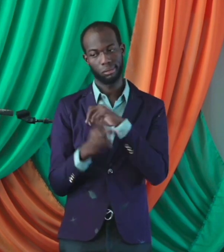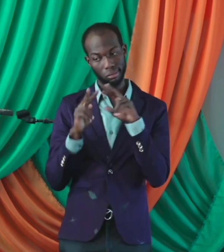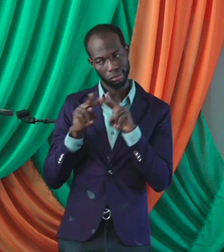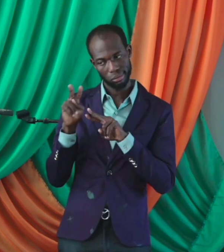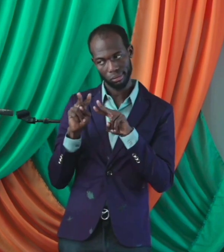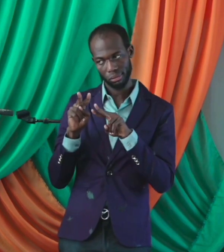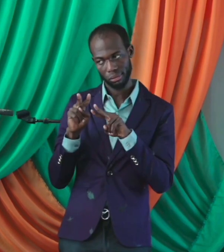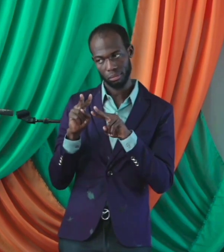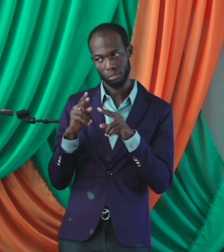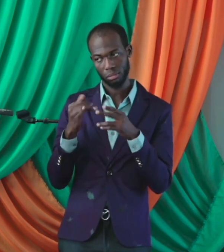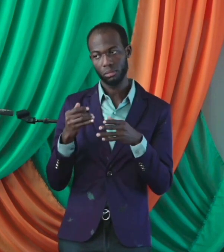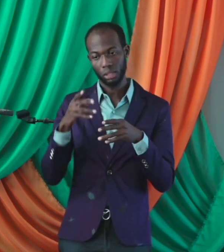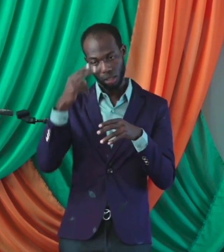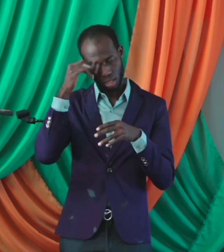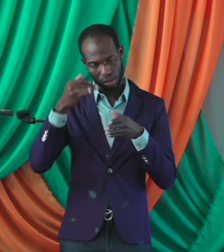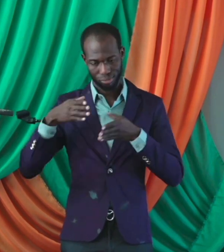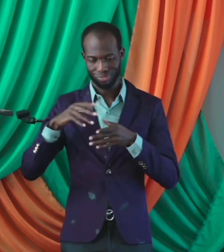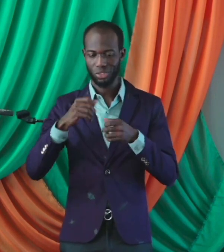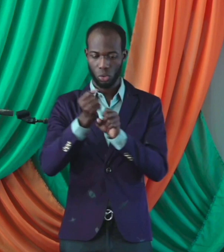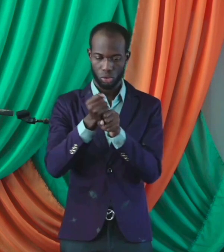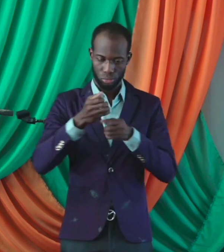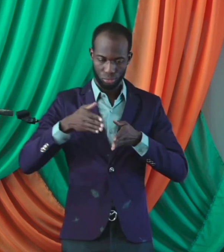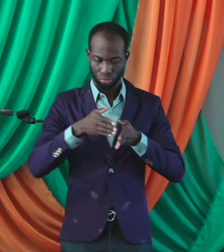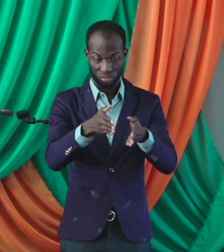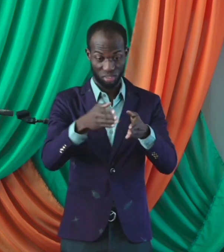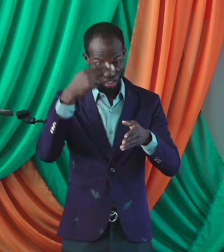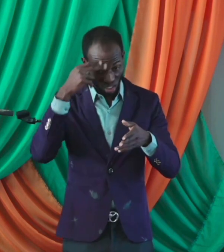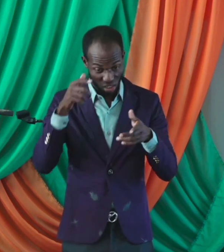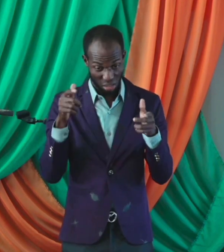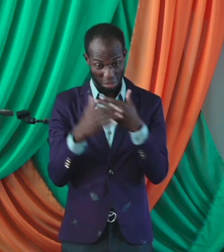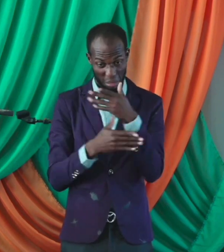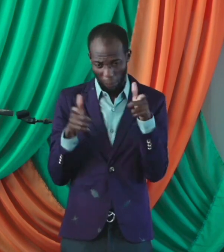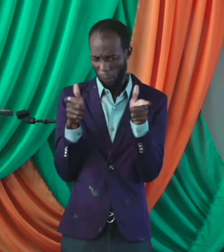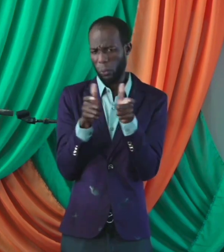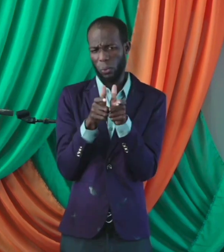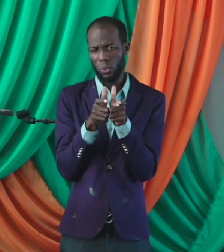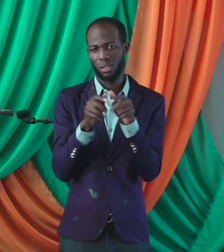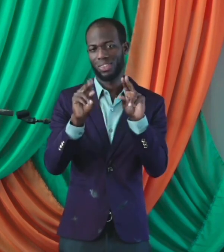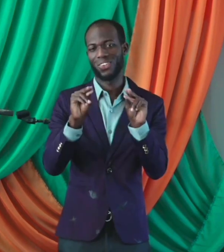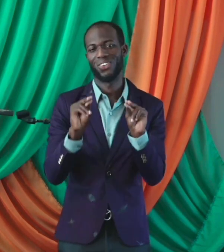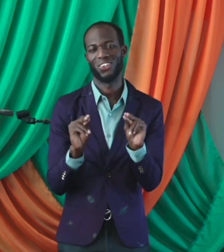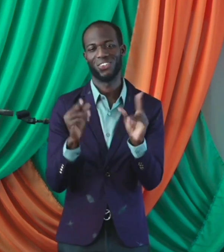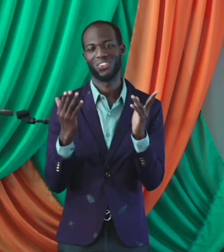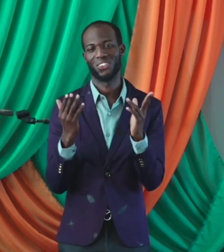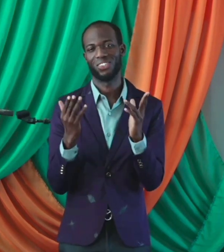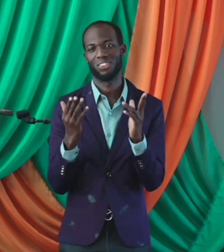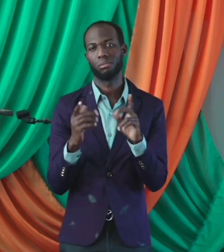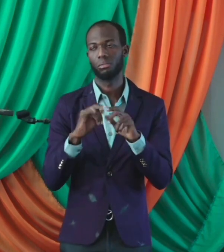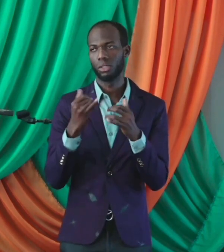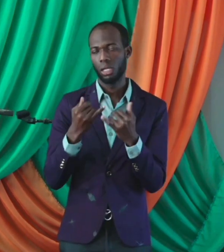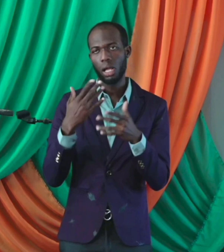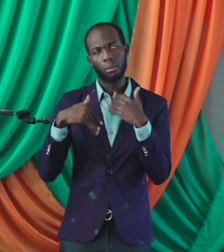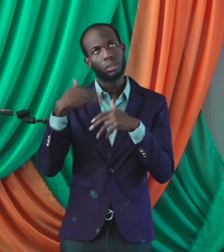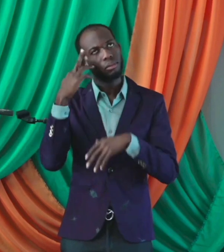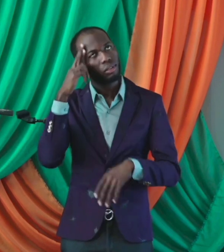conne. C'est Haïti qui vit chemin. Pour... Donc, Haïti, monsieur, pas un petit pays. Donc, je veux qu'on prenne conscience que c'est Haïti, nous allons prendre